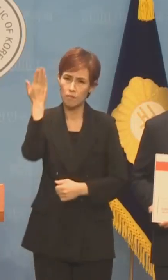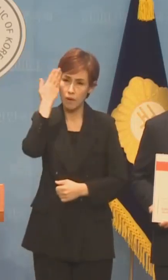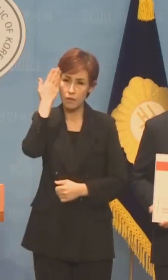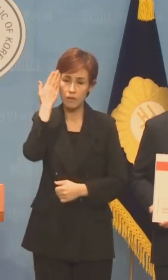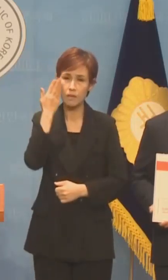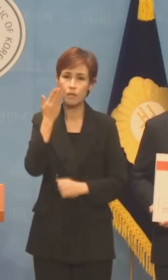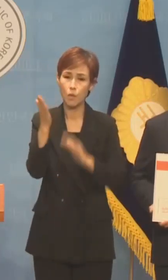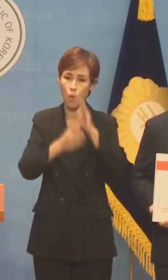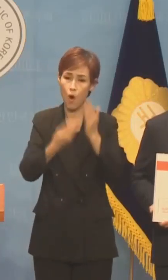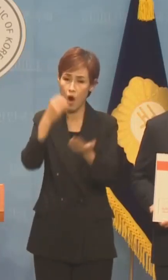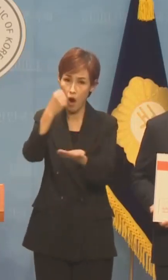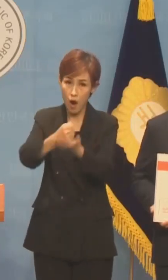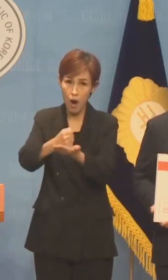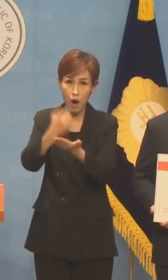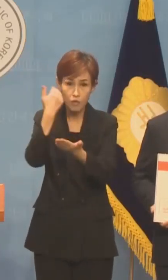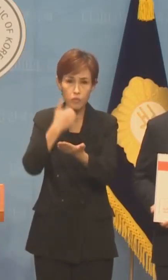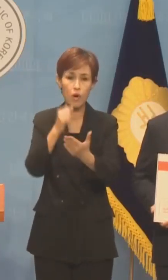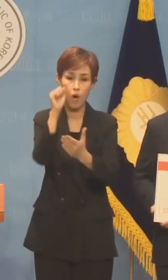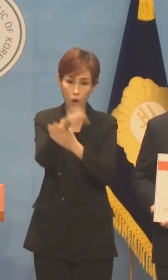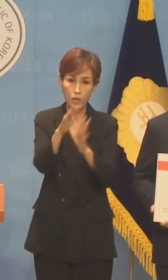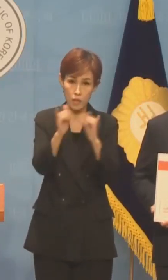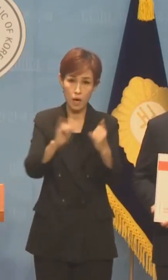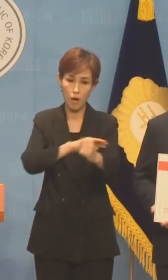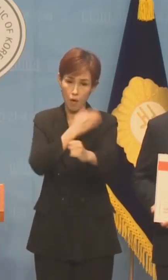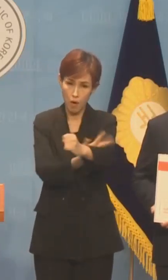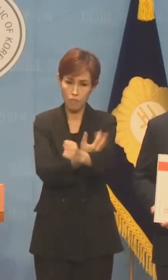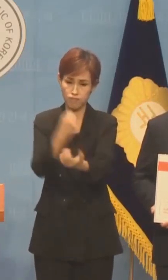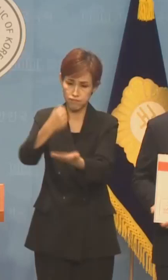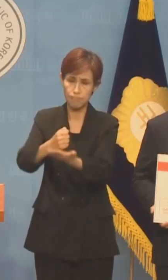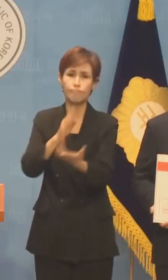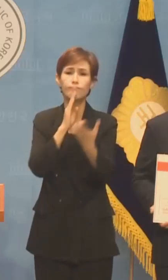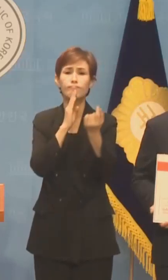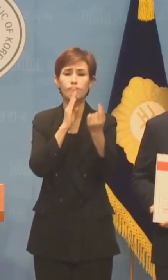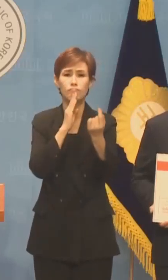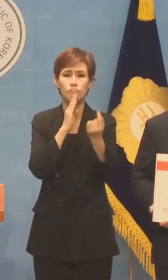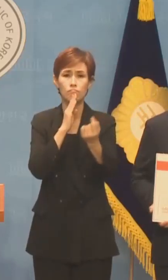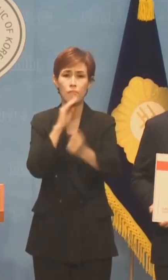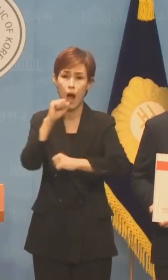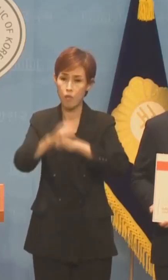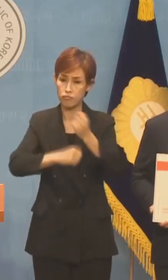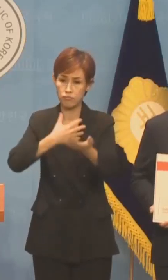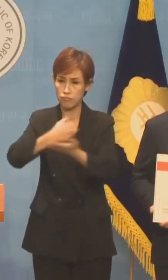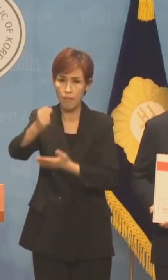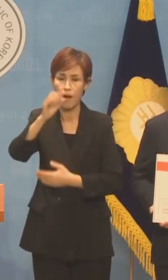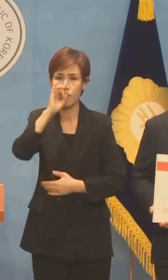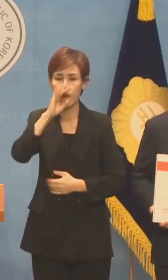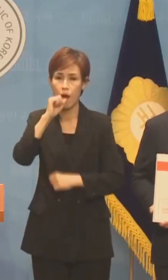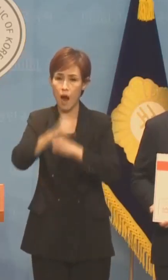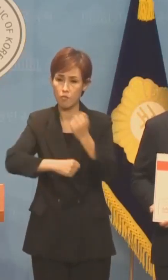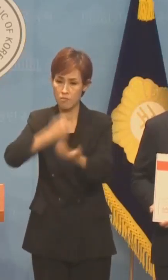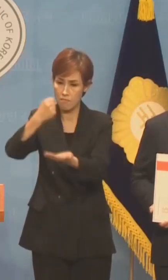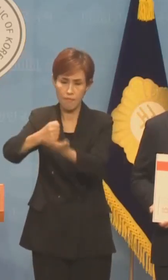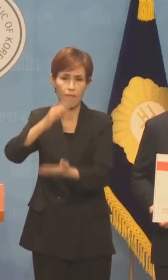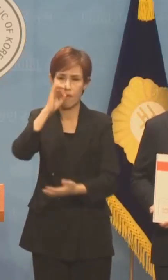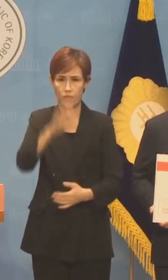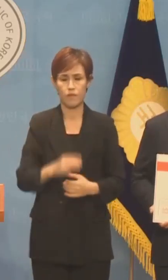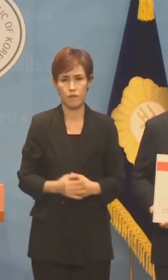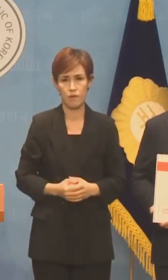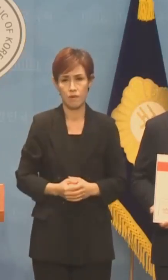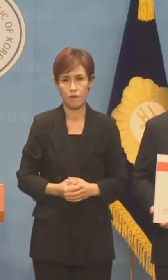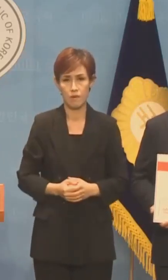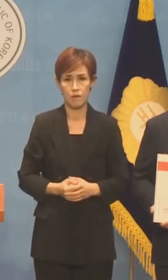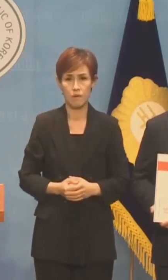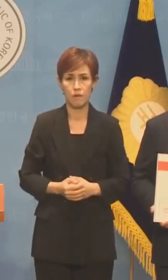관인은 승인권자가 직접 날인하는 것이 당연한 것입니다. 대리 날인은 어떤